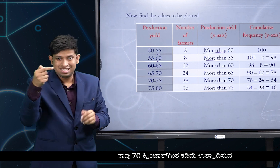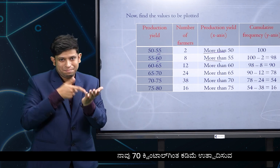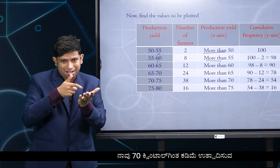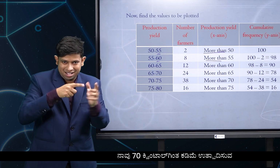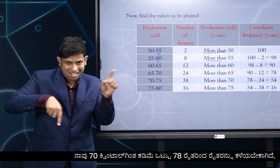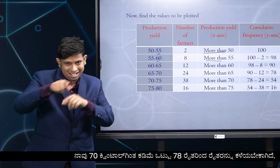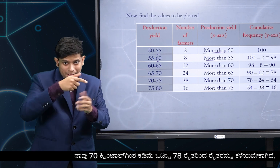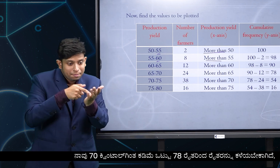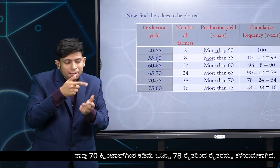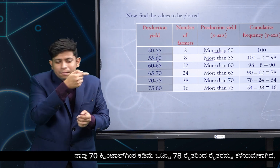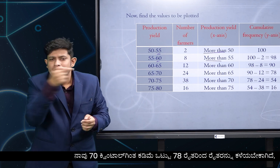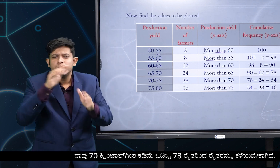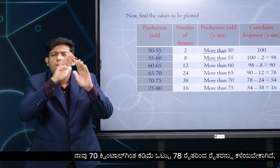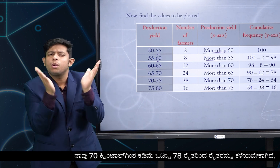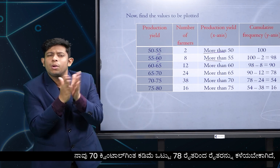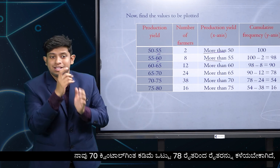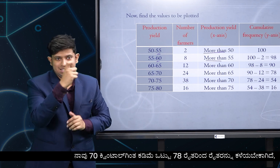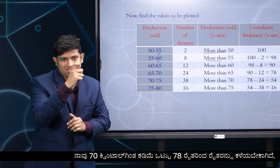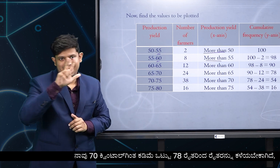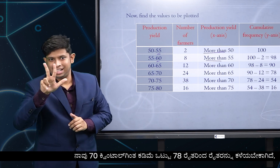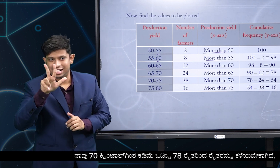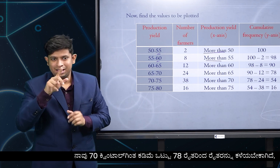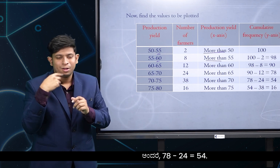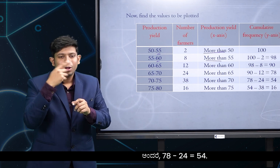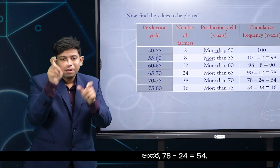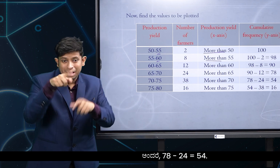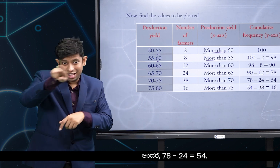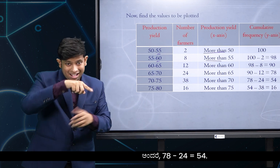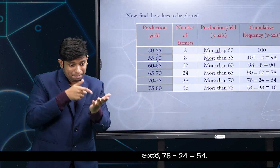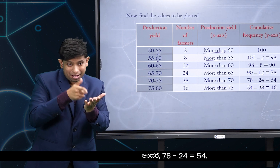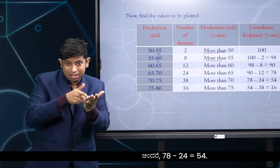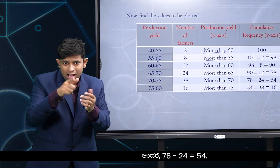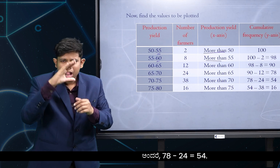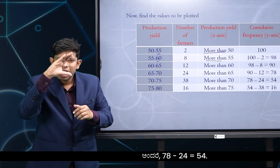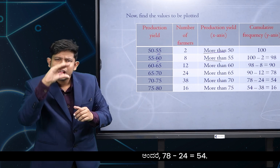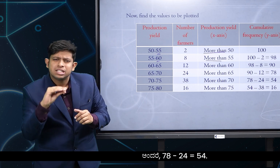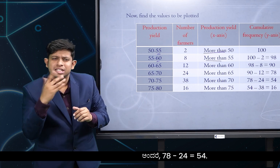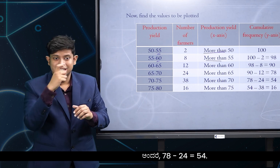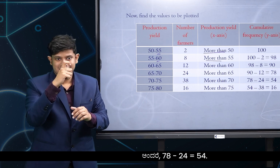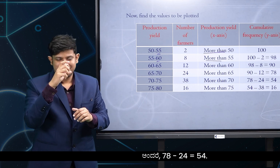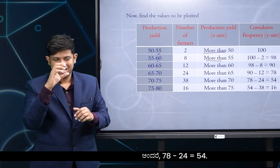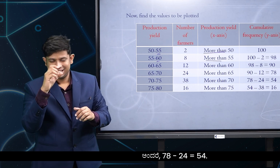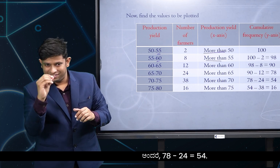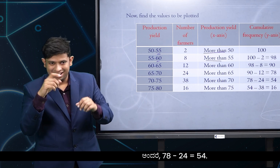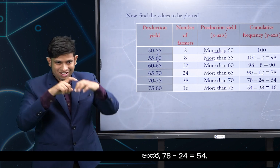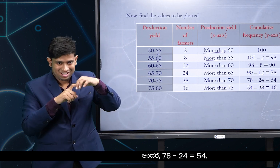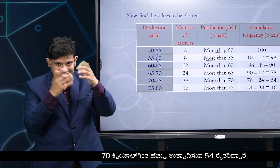ಒಟ್ಟು 78 ರೈತರನ್ನು ಕಳೆಯಬೇಕಾಗಿದೆ. ಅಂದರೆ 78 - 24 = 54.